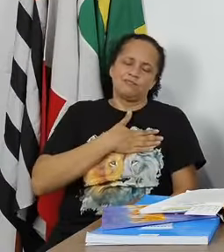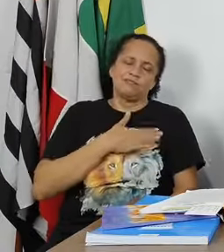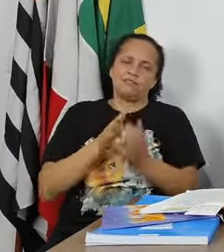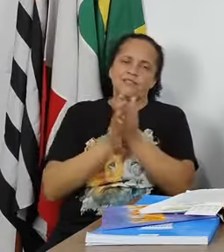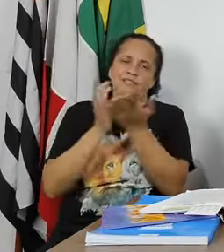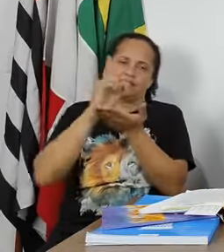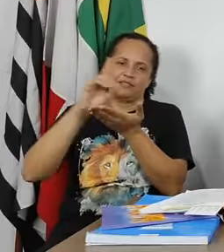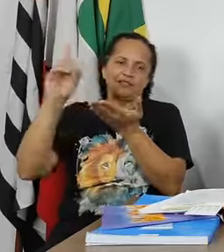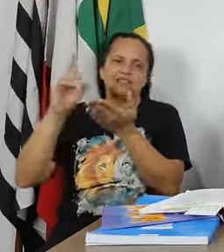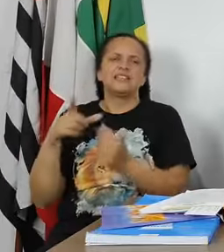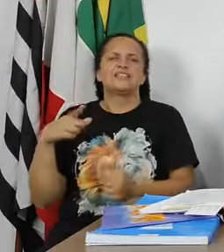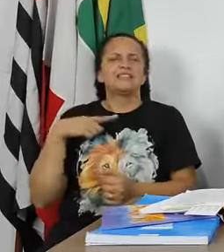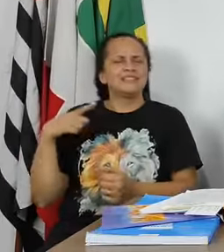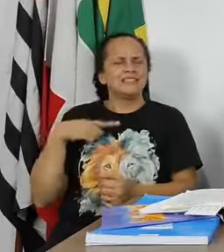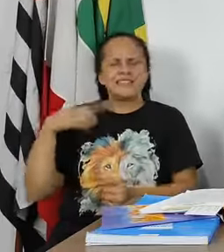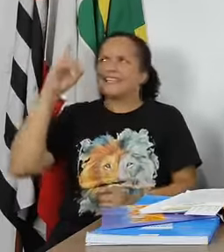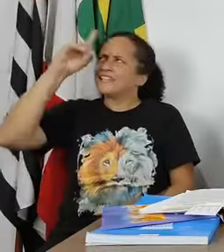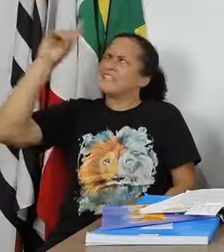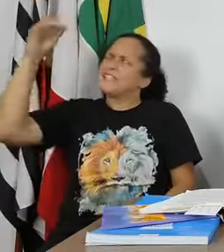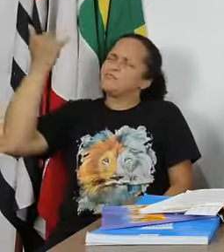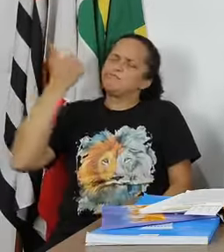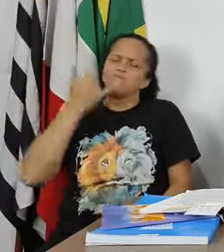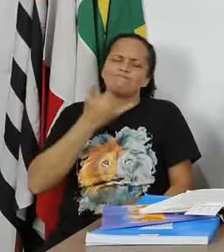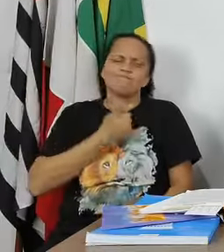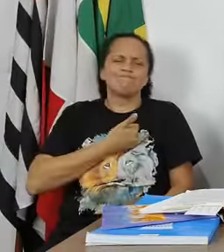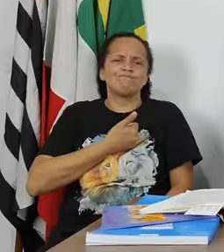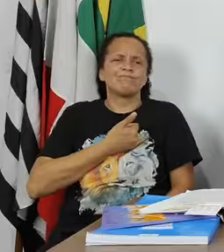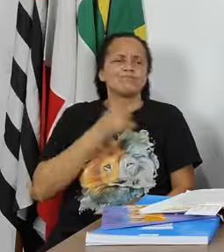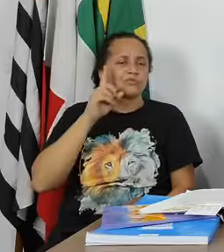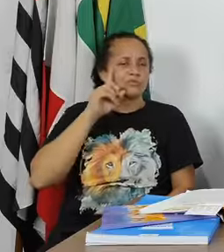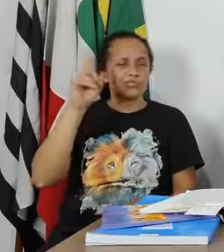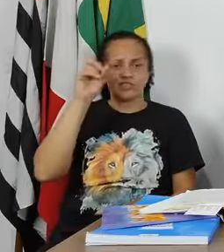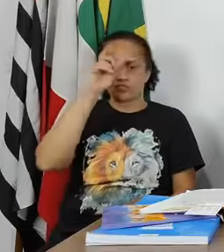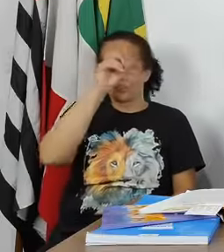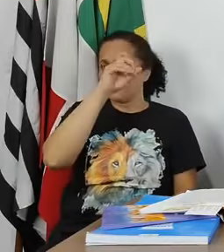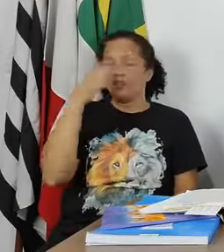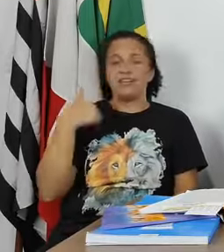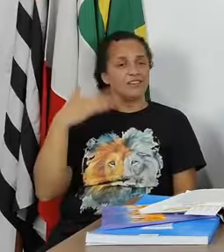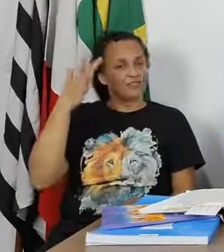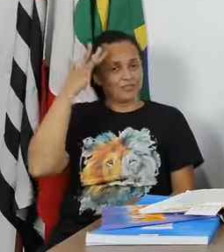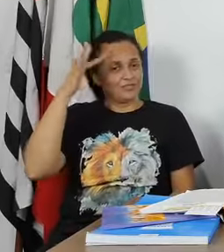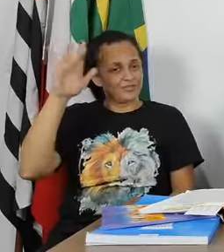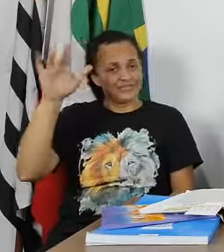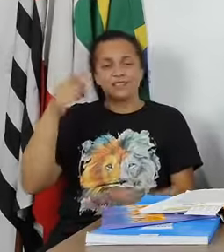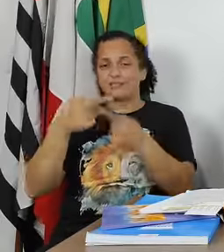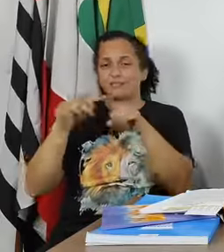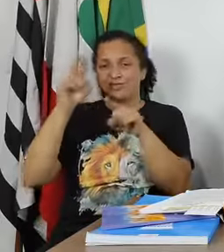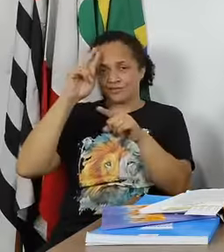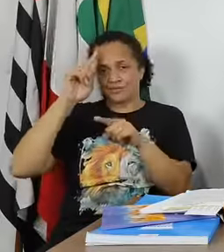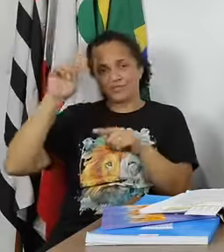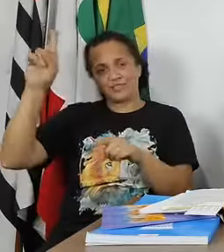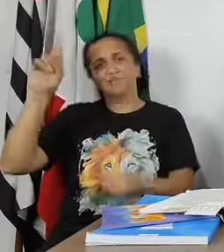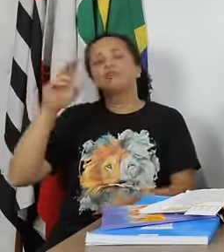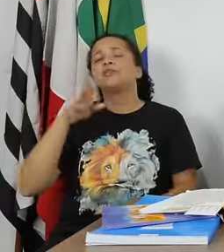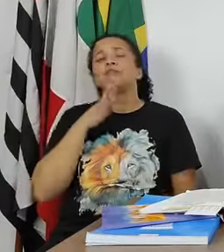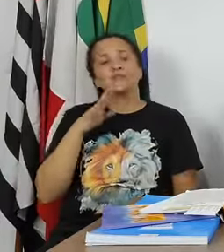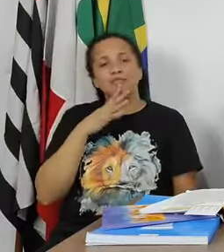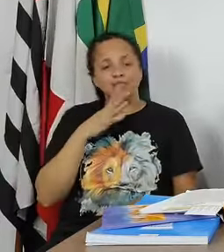com vocês nesse momento difícil. Eu não sei, mas o Senhor conhece o coração de vocês, sabe